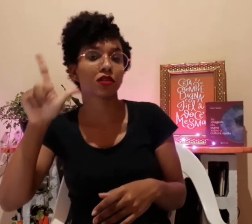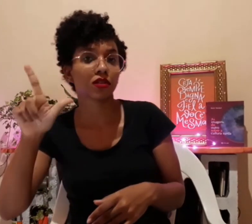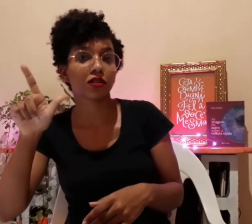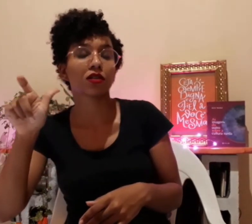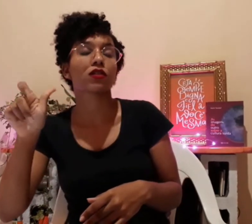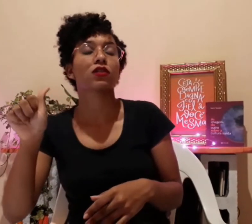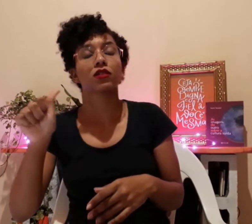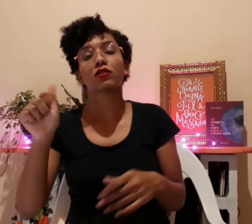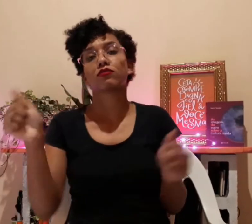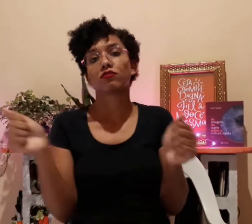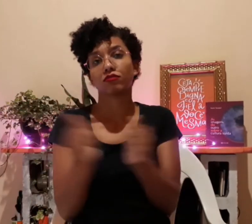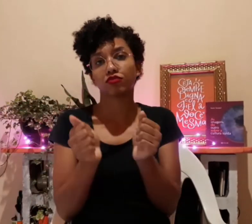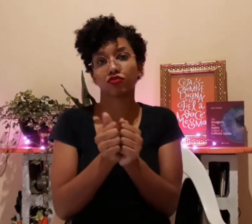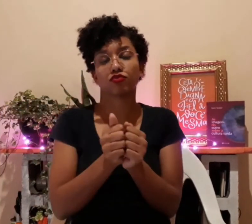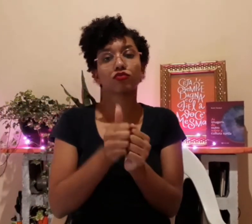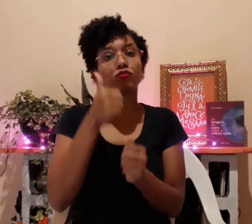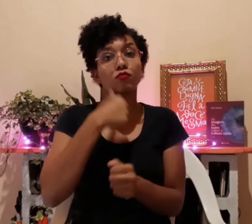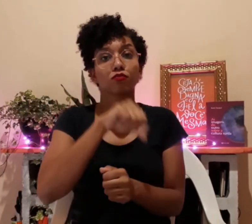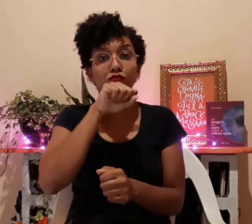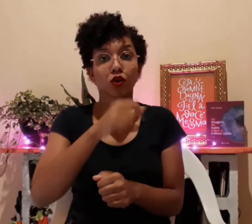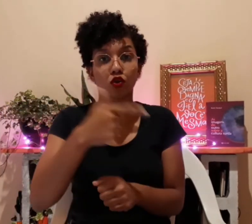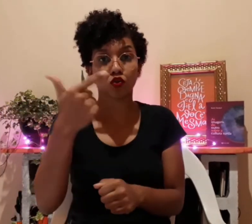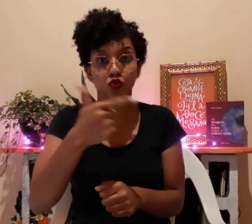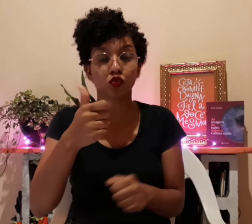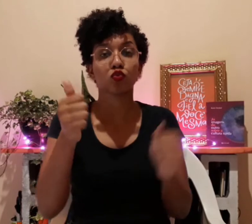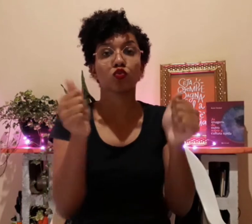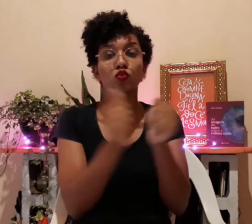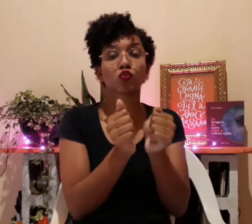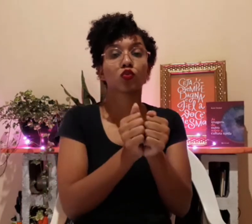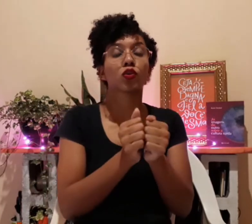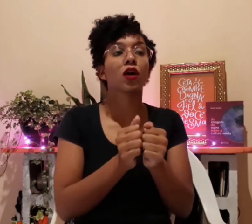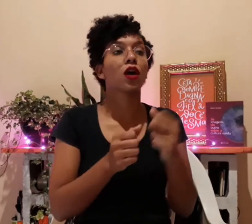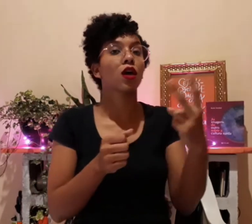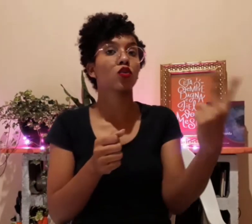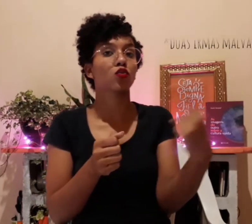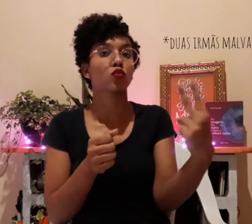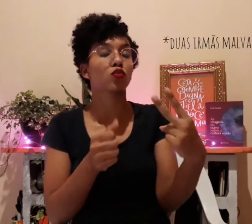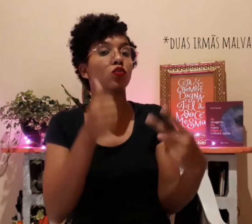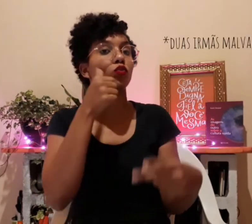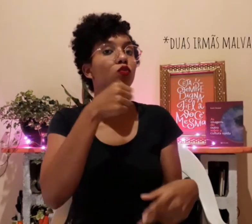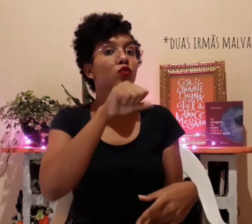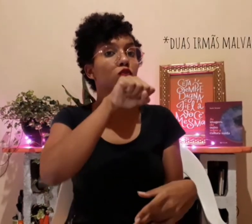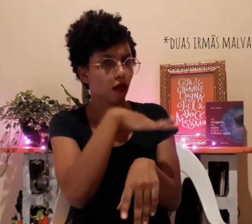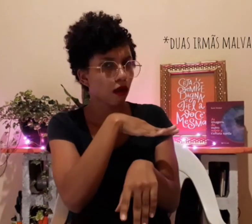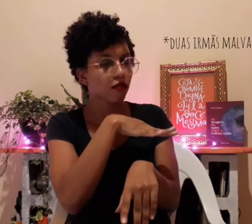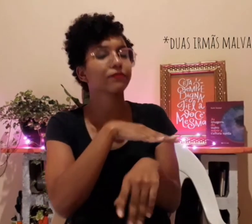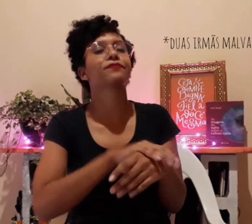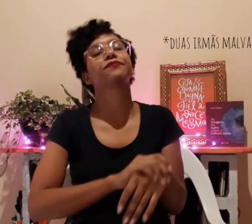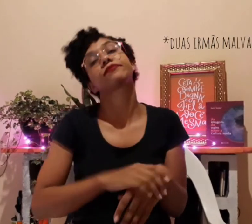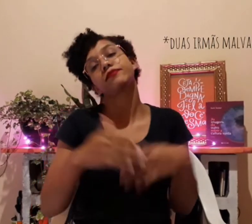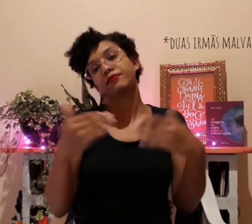e com as duas irmãs, que também são malvadas.